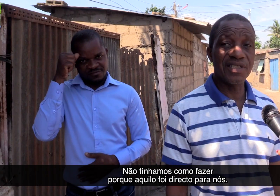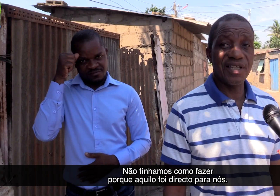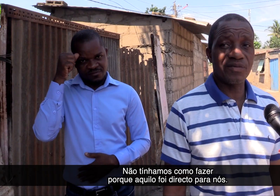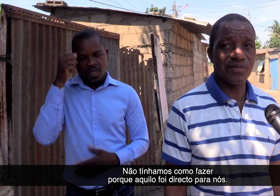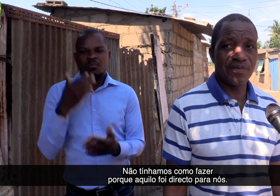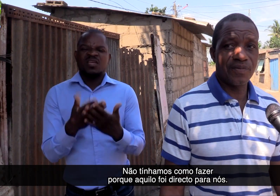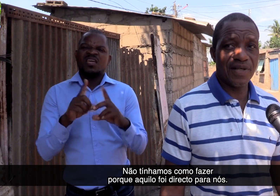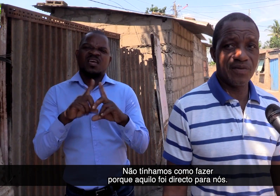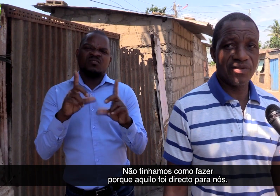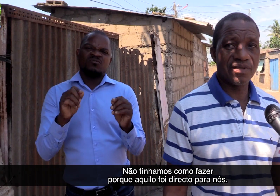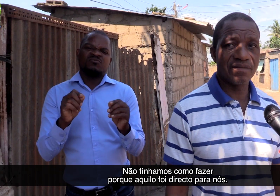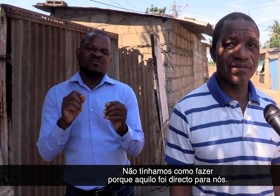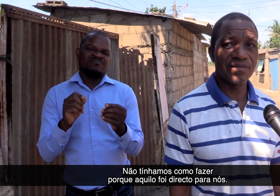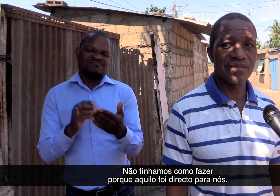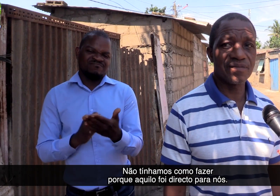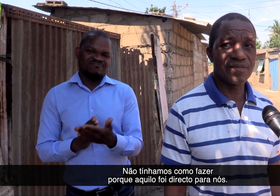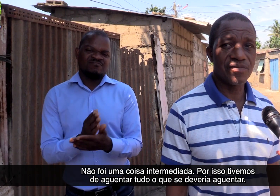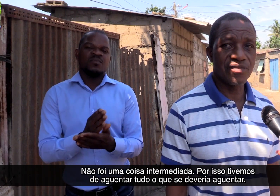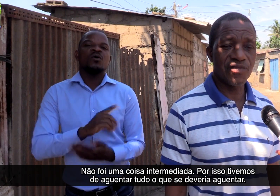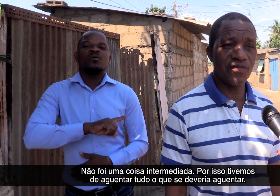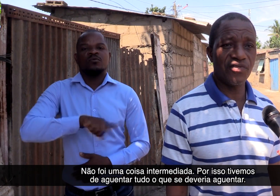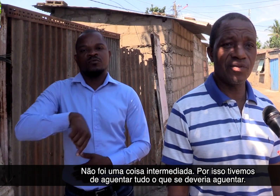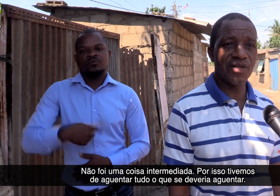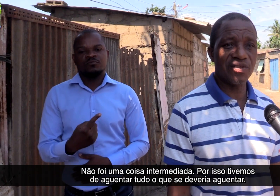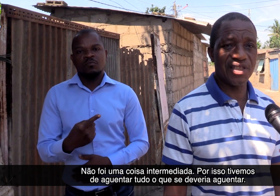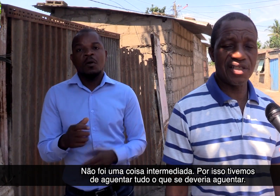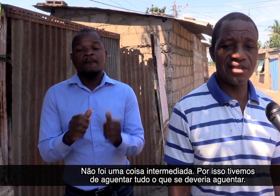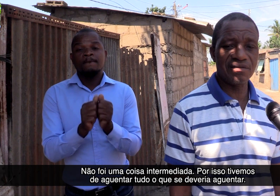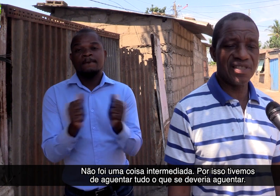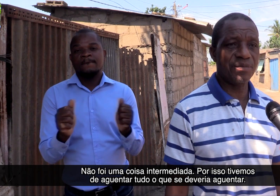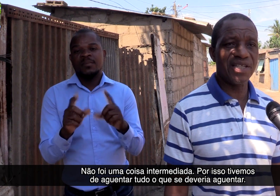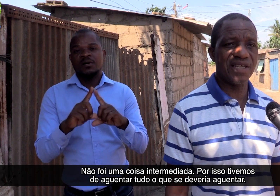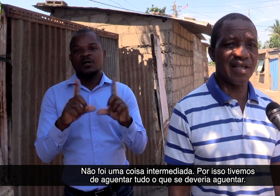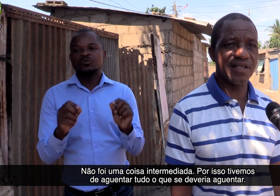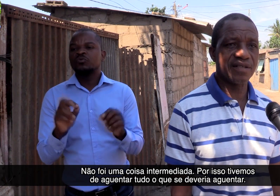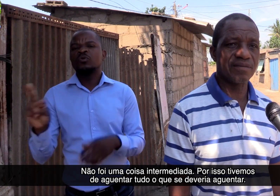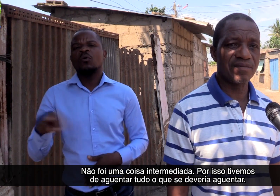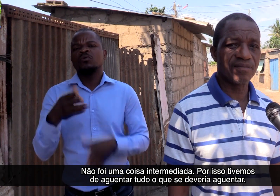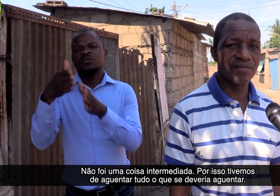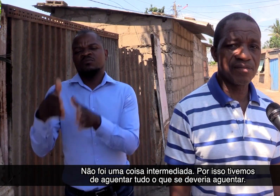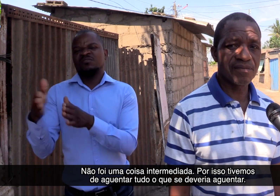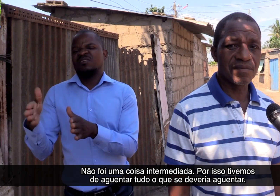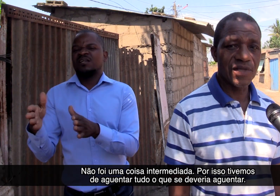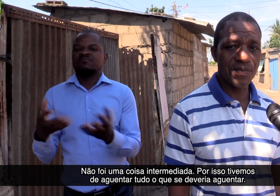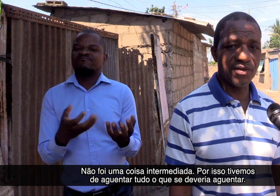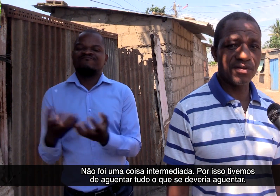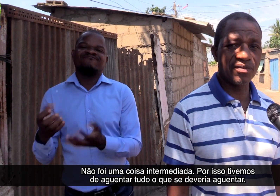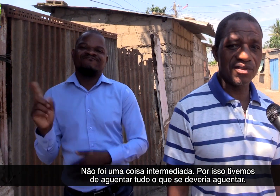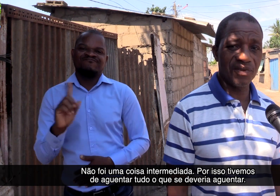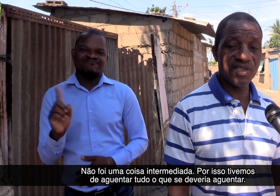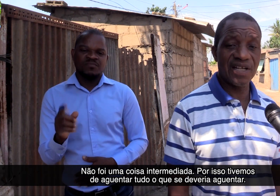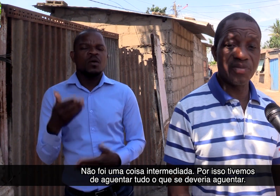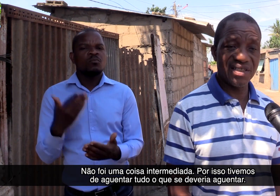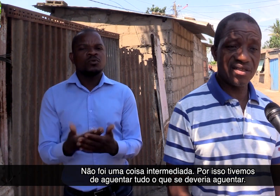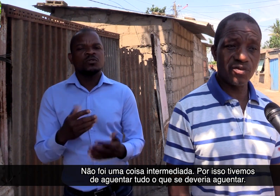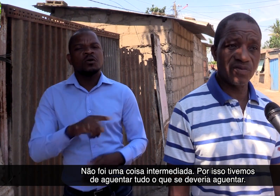Aquilo é direito para nós. Não foi uma coisa intermediária. Por isso